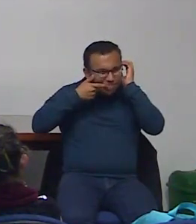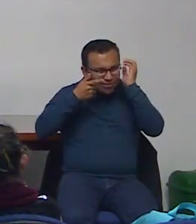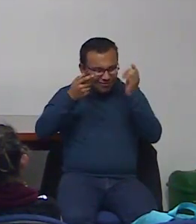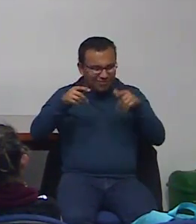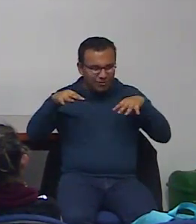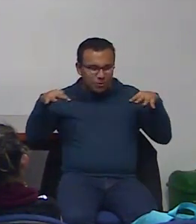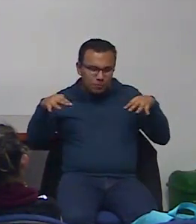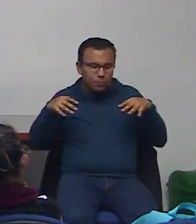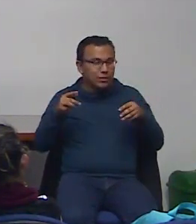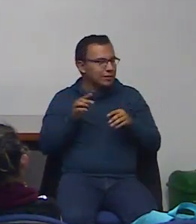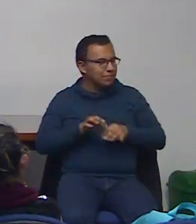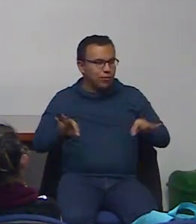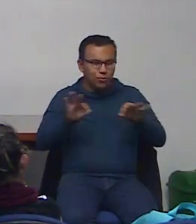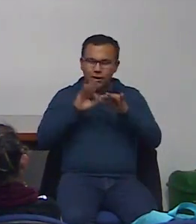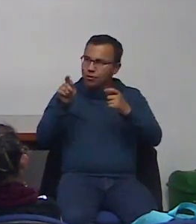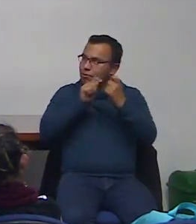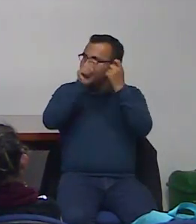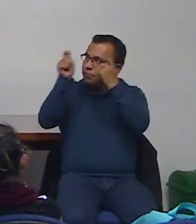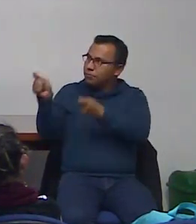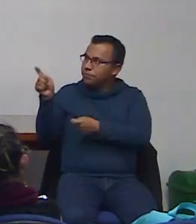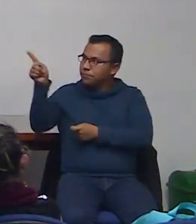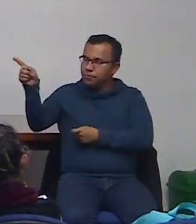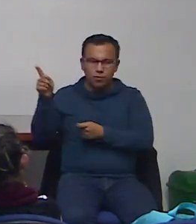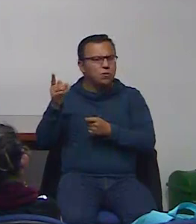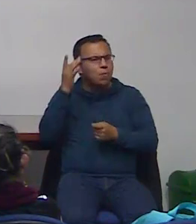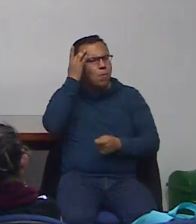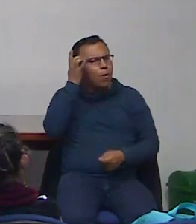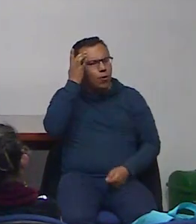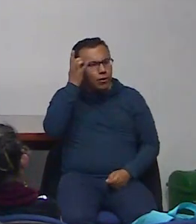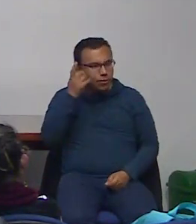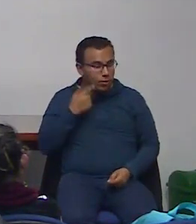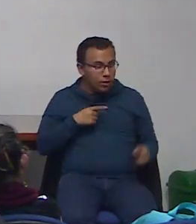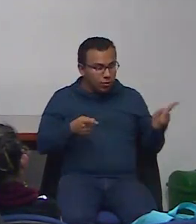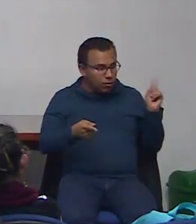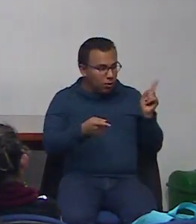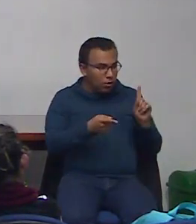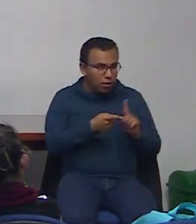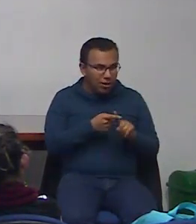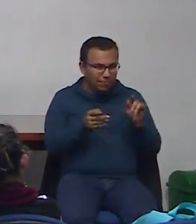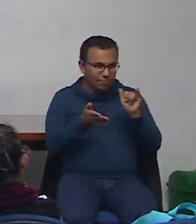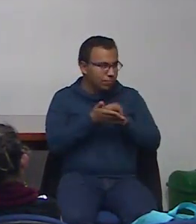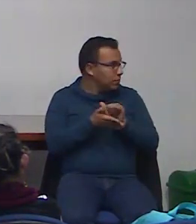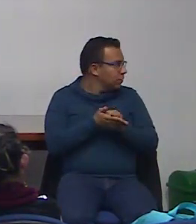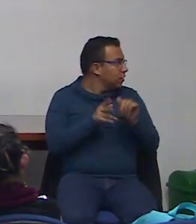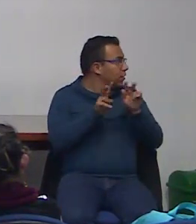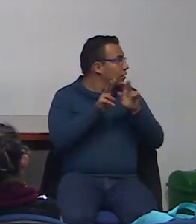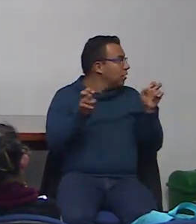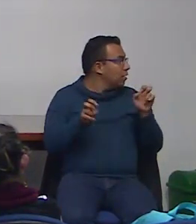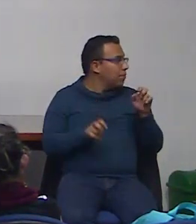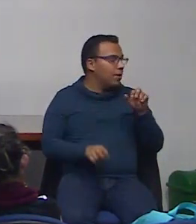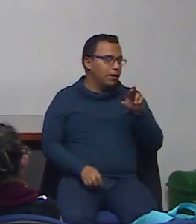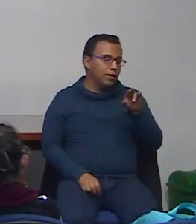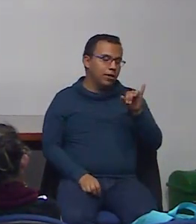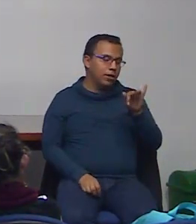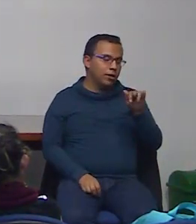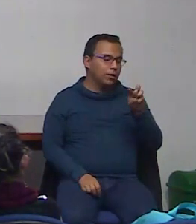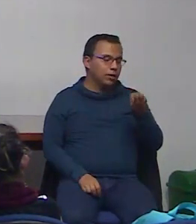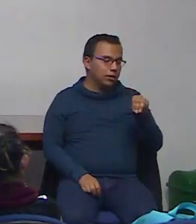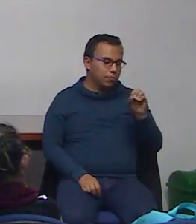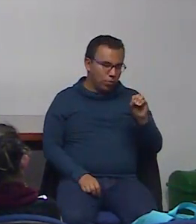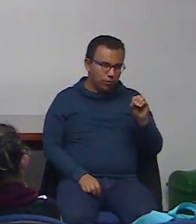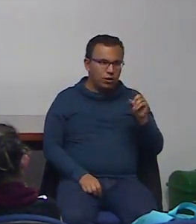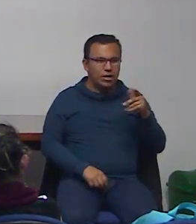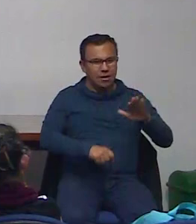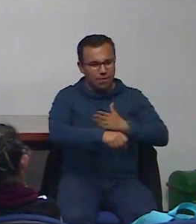nuestra es es vital e importante Entonces por qué les cuento esto porque es que yo llevo todo este tema de ritmo y de y y y y